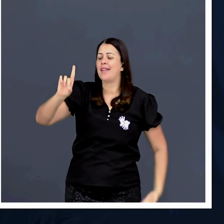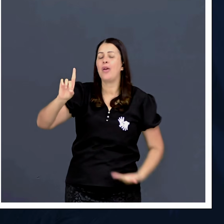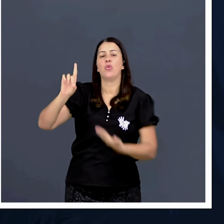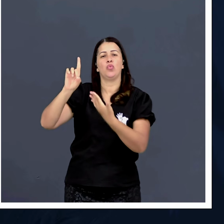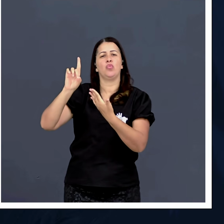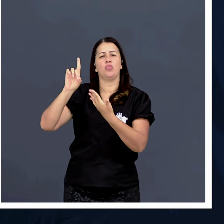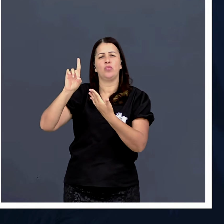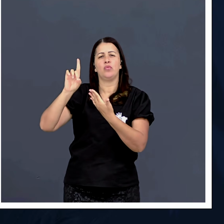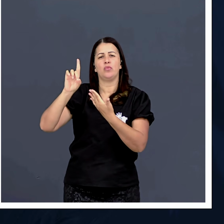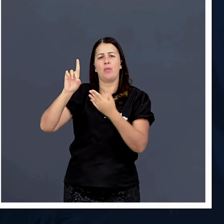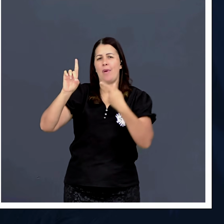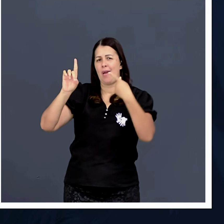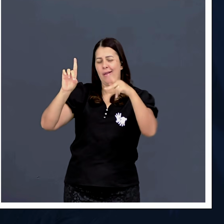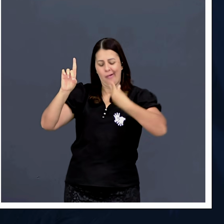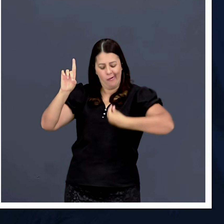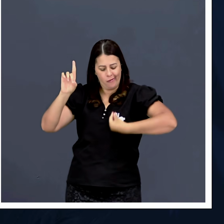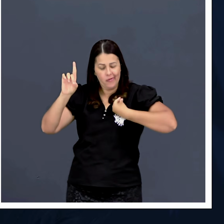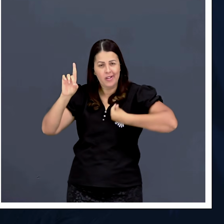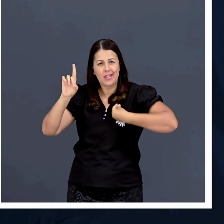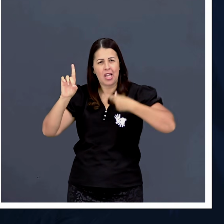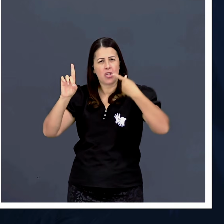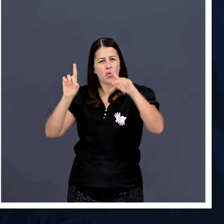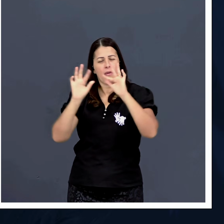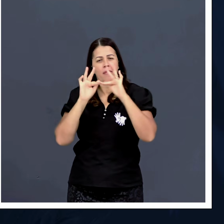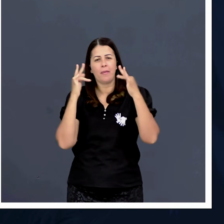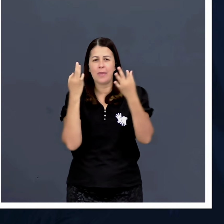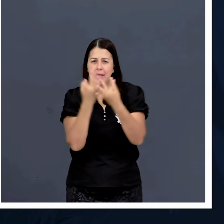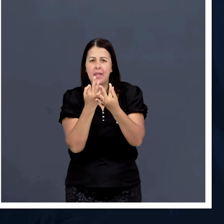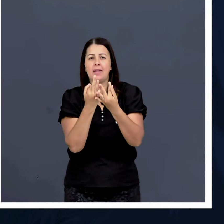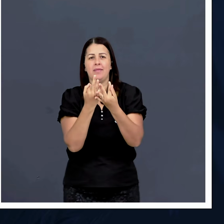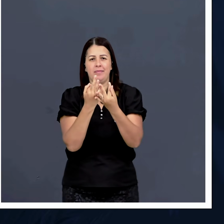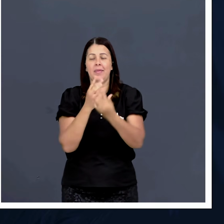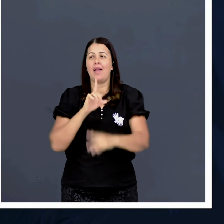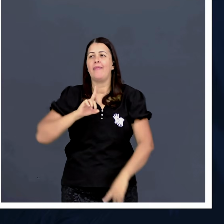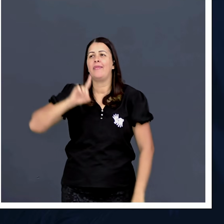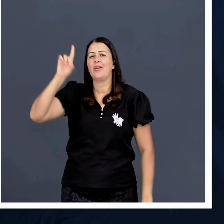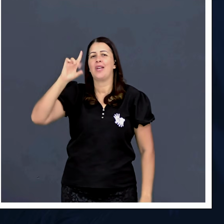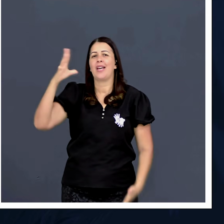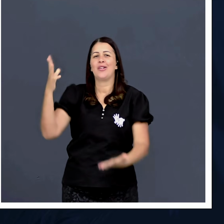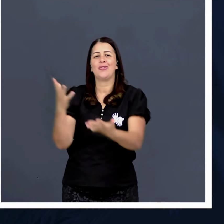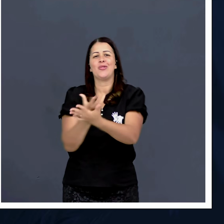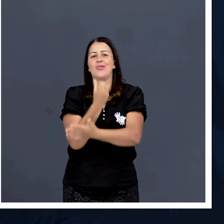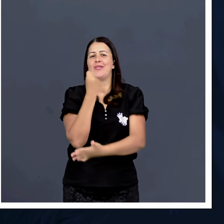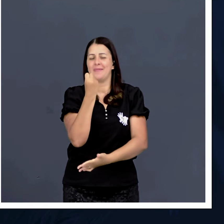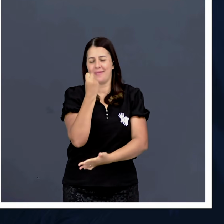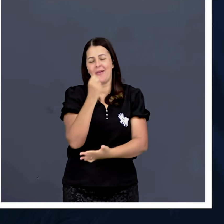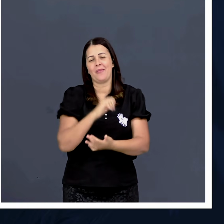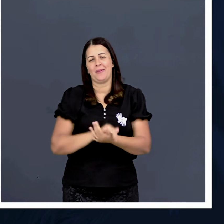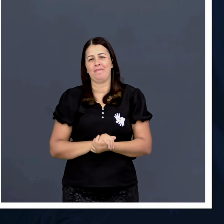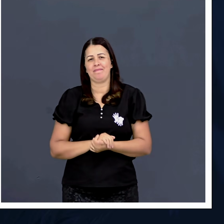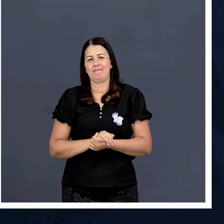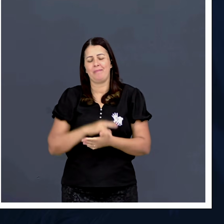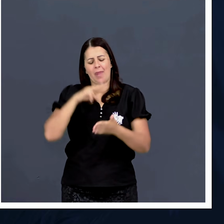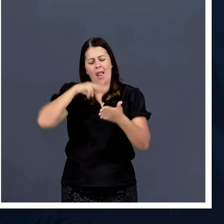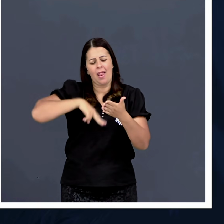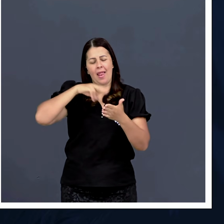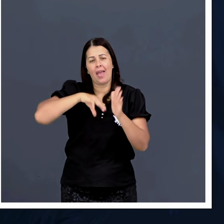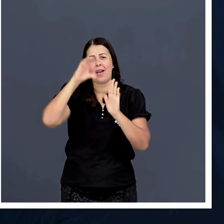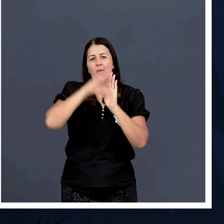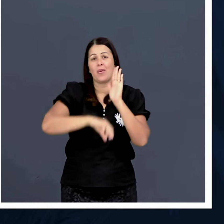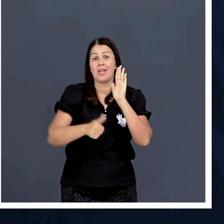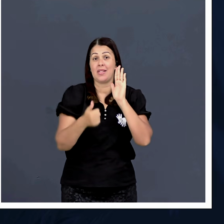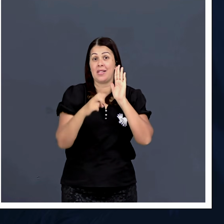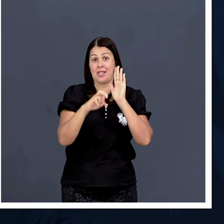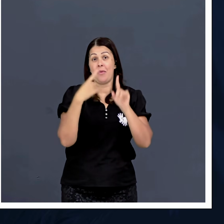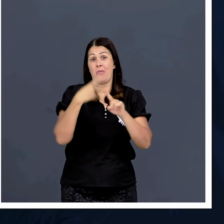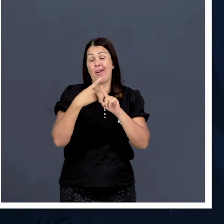de quem Ele é para a sua vida, para a sua família. Ele é aquele que nos resgata. Leia Lucas 15,